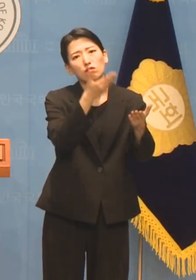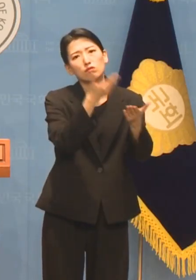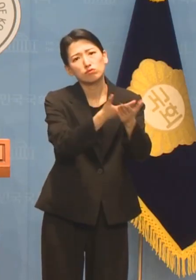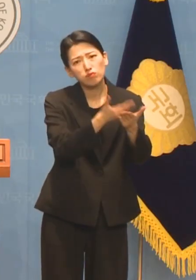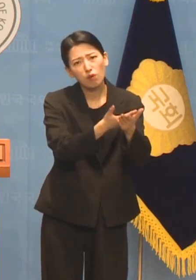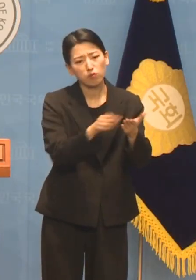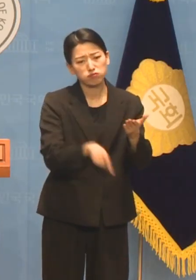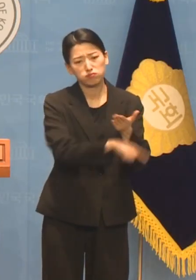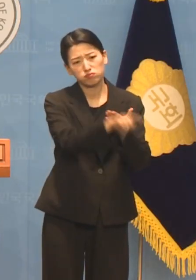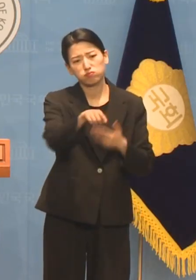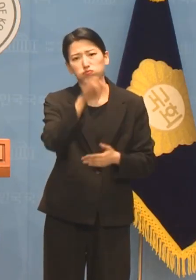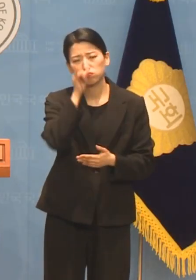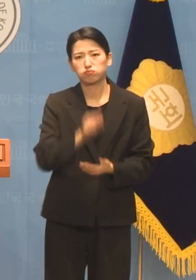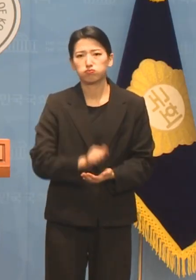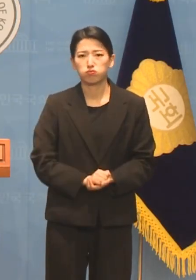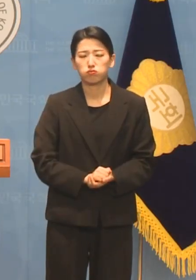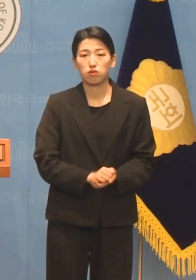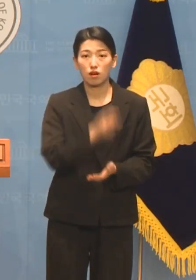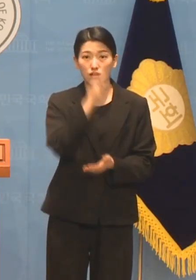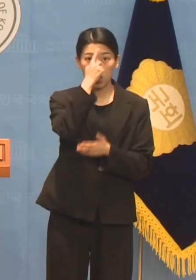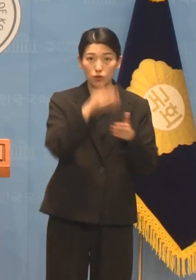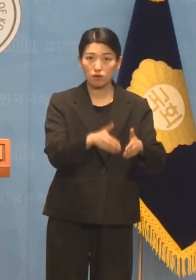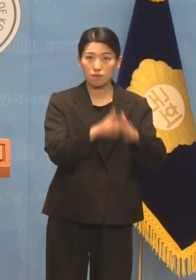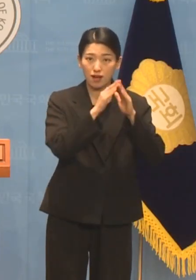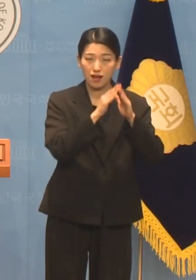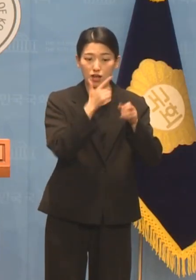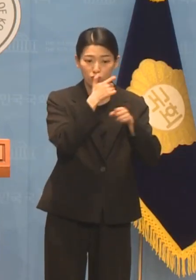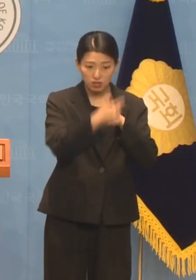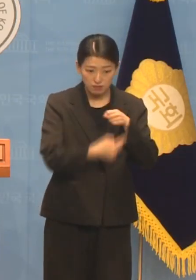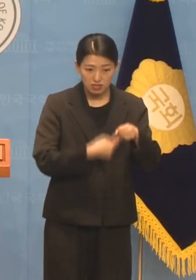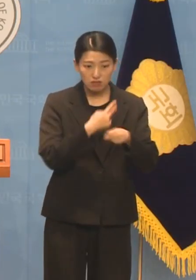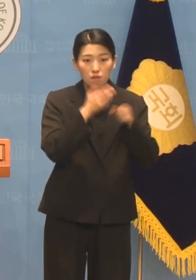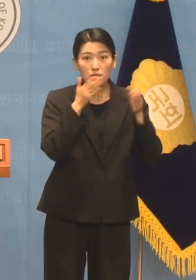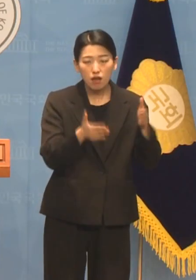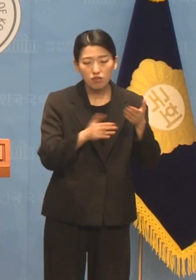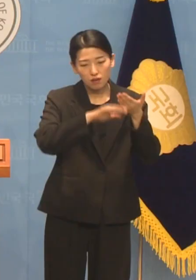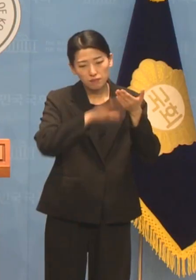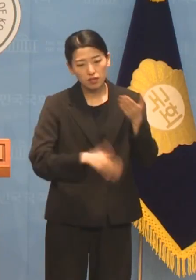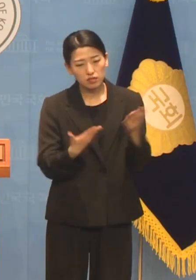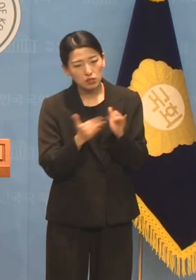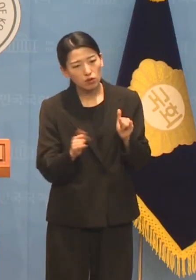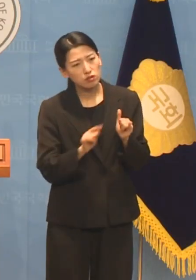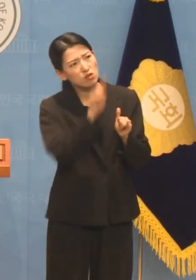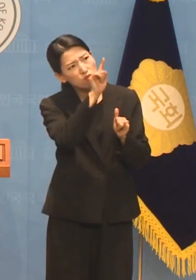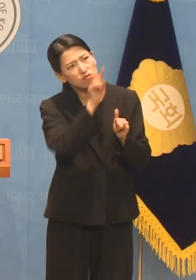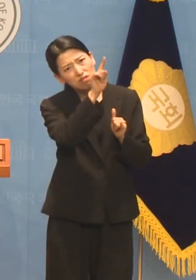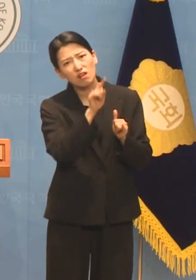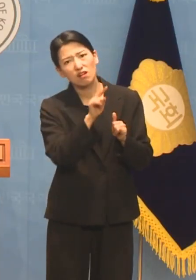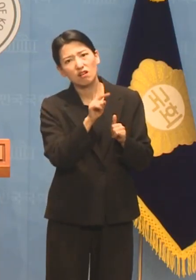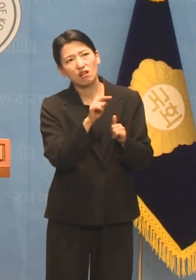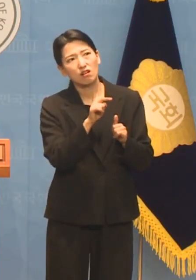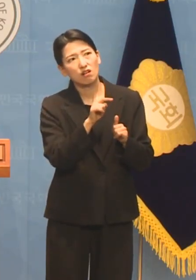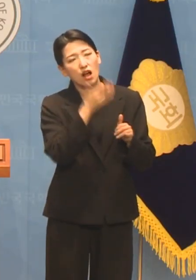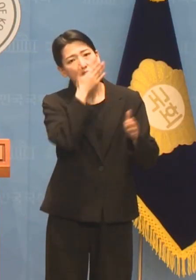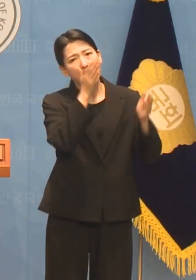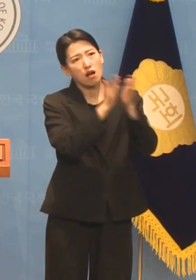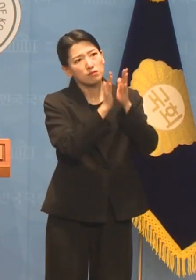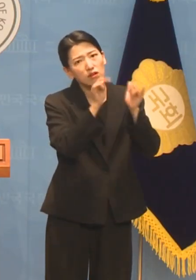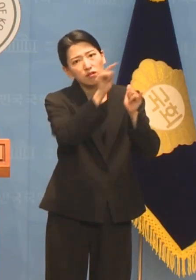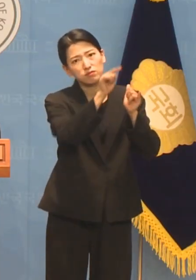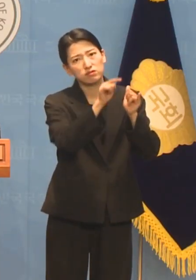내용입니다. 경호처 창설 62년 만에 처음 있는 일입니다. 지극히 정당하고 당연한